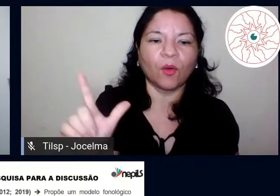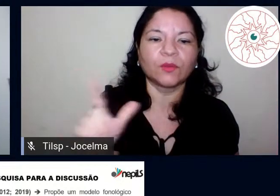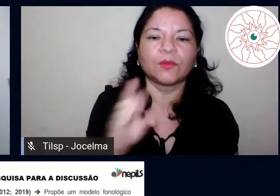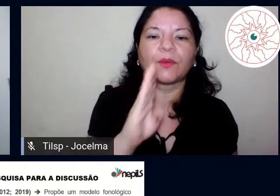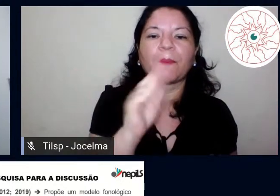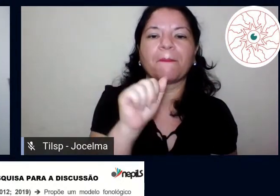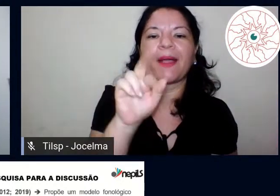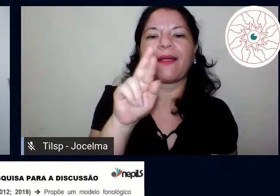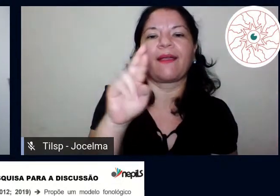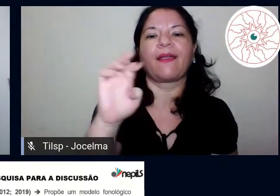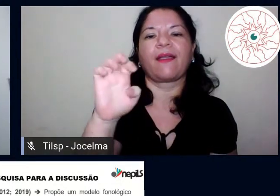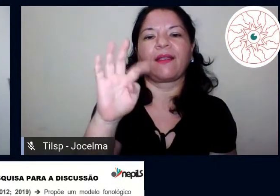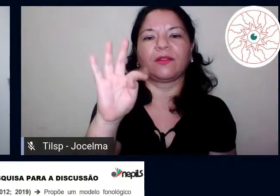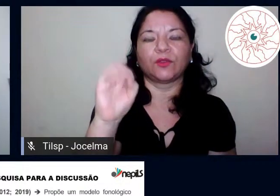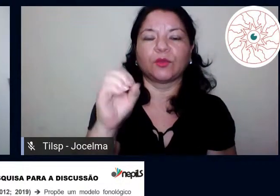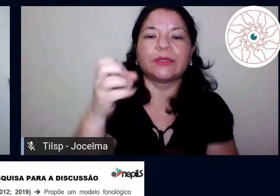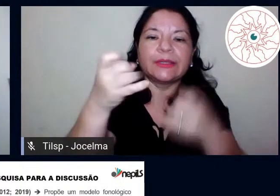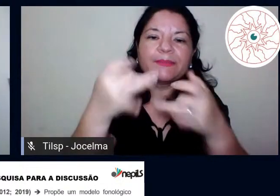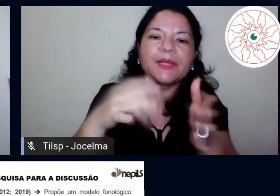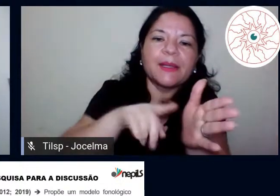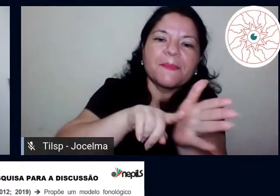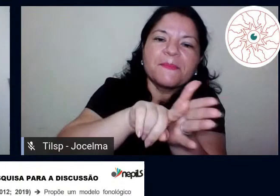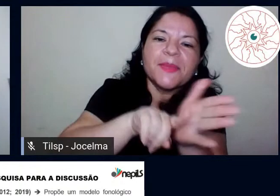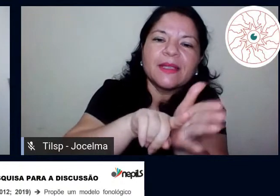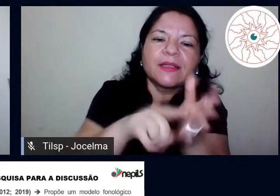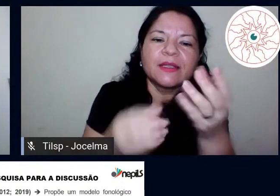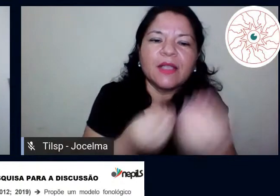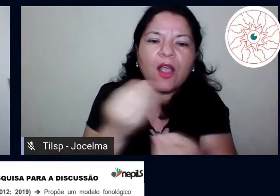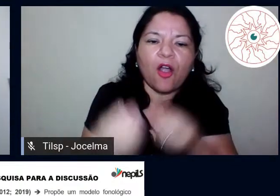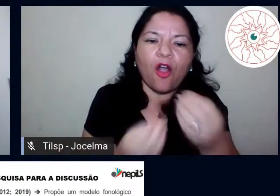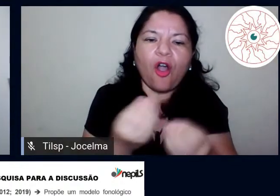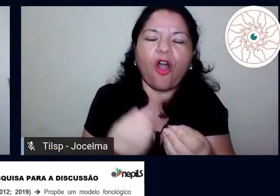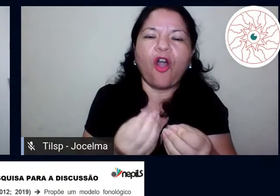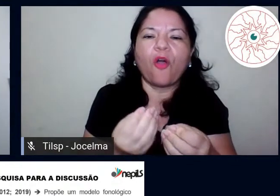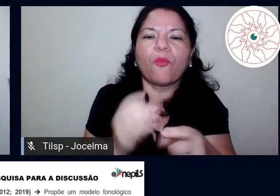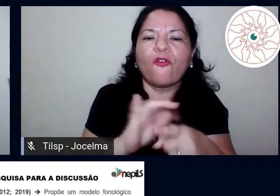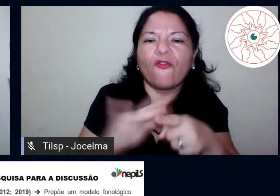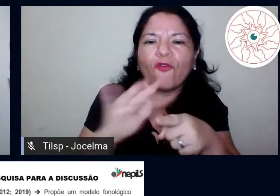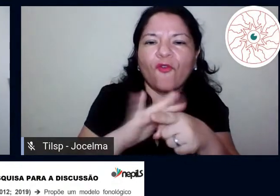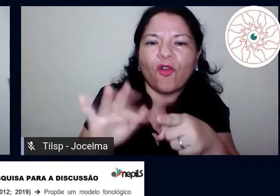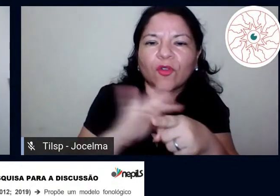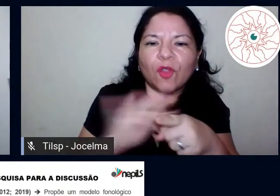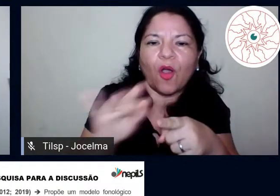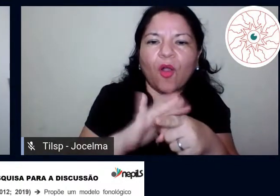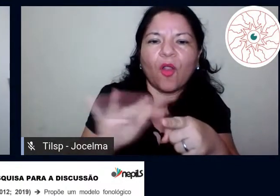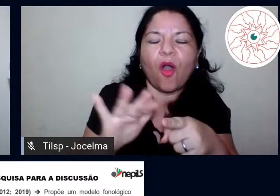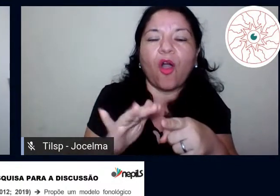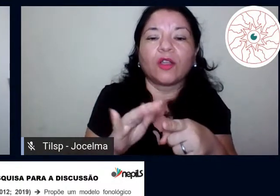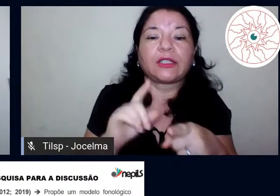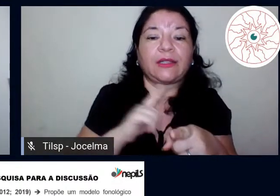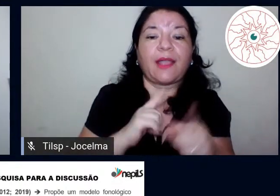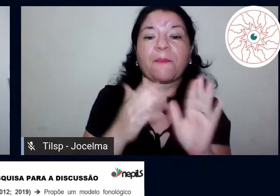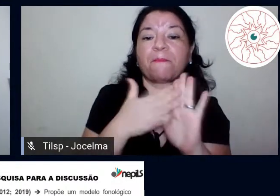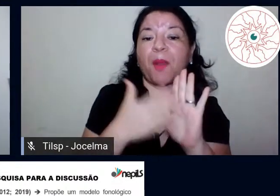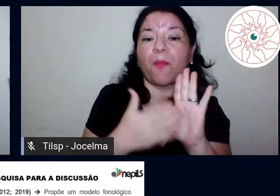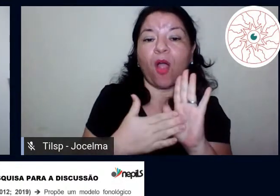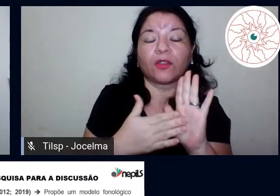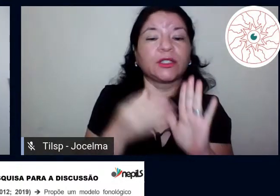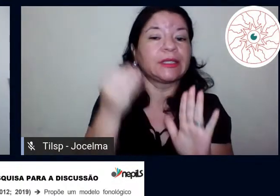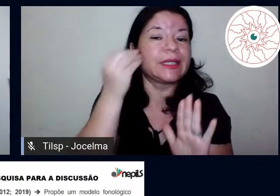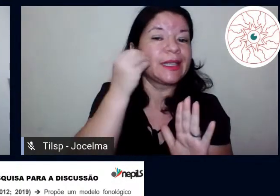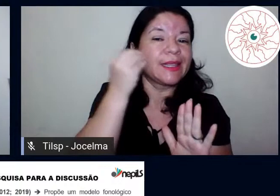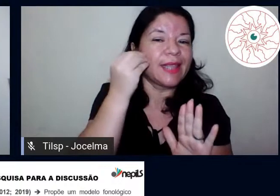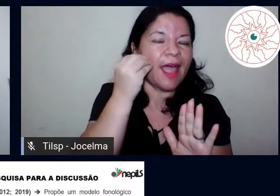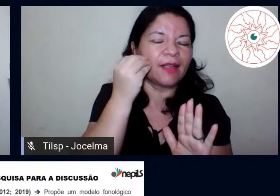trabalha com uma pesquisa sobre consciência fonológica em Libras, propondo um teste de consciência fonológica da estrutura em